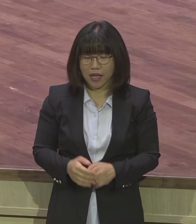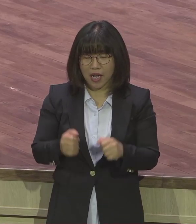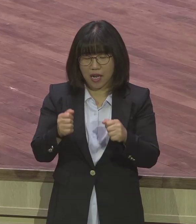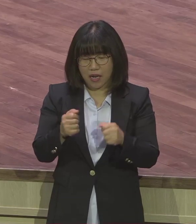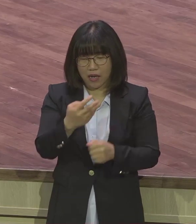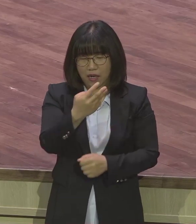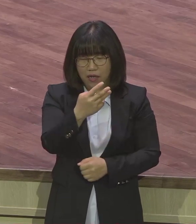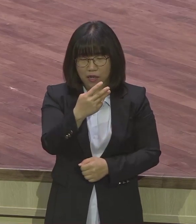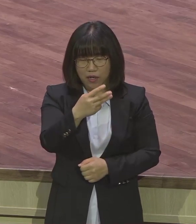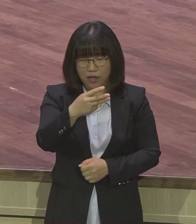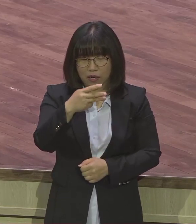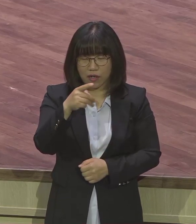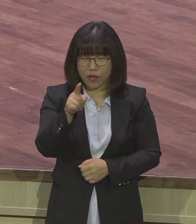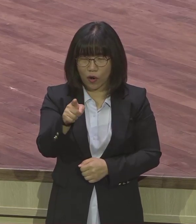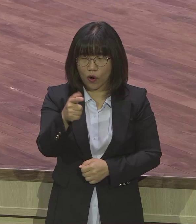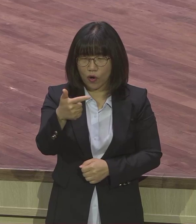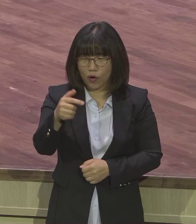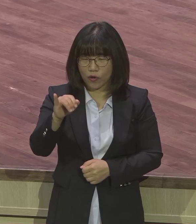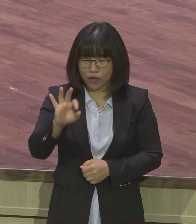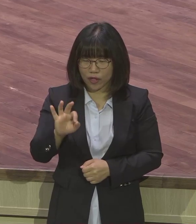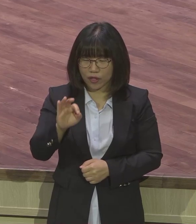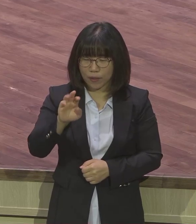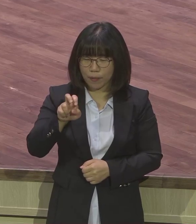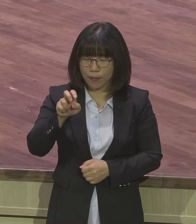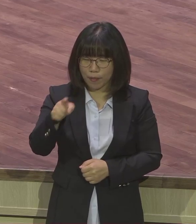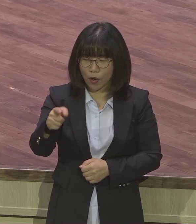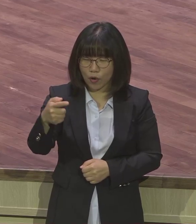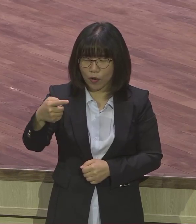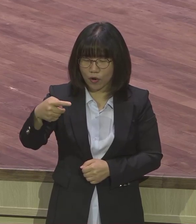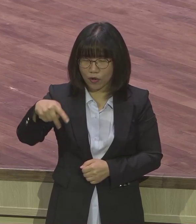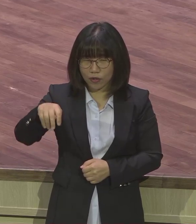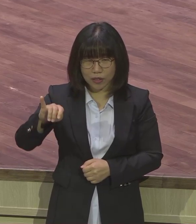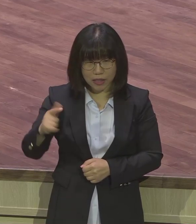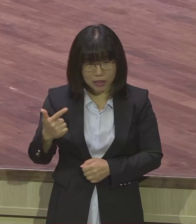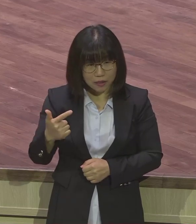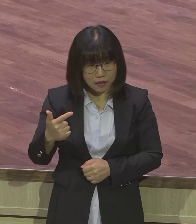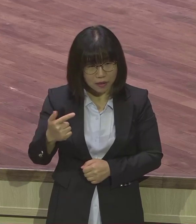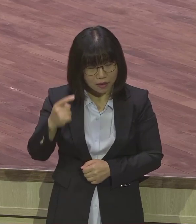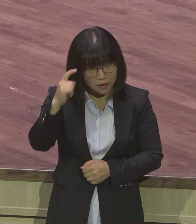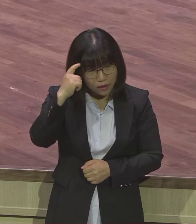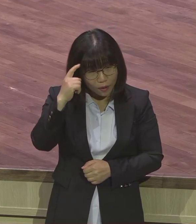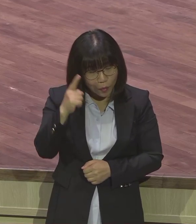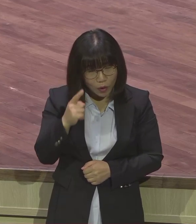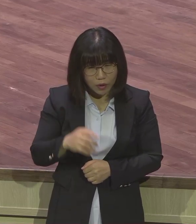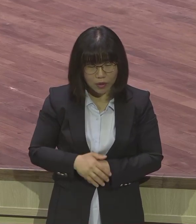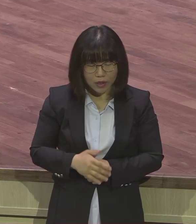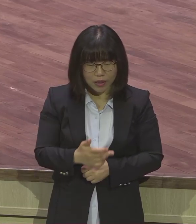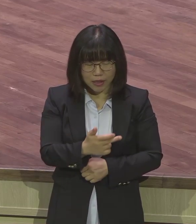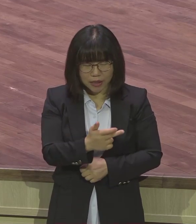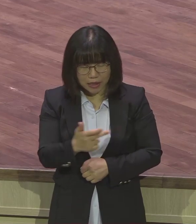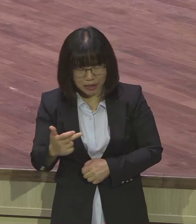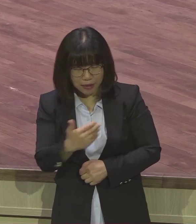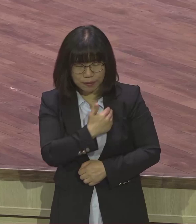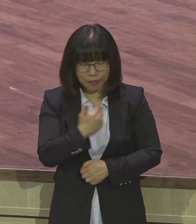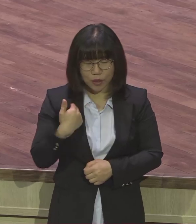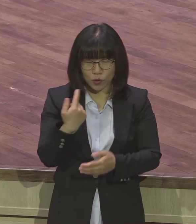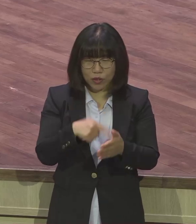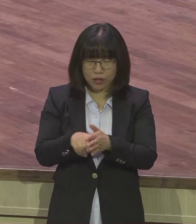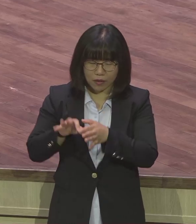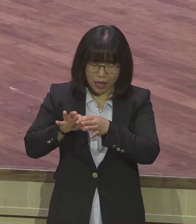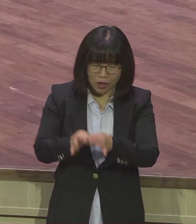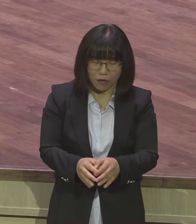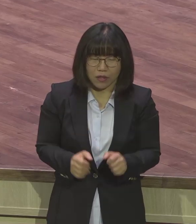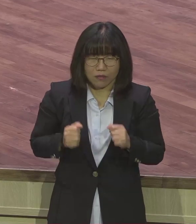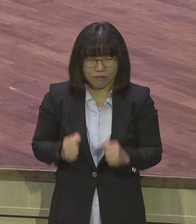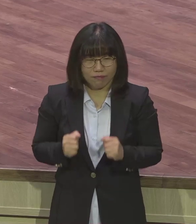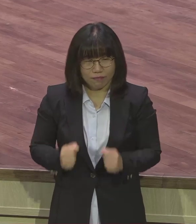심리라는 말이 있어요. 러닝머신 심리. 그게 무슨 말인가 하면 더 큰 만족을 얻기 위해서 끊임없이